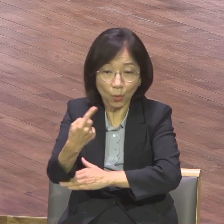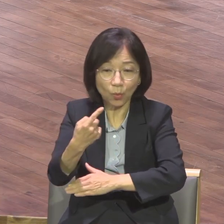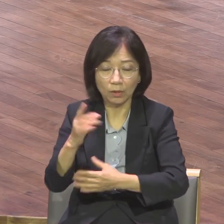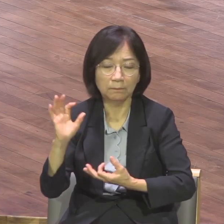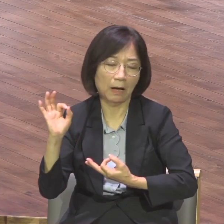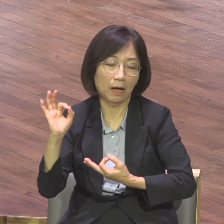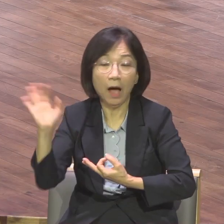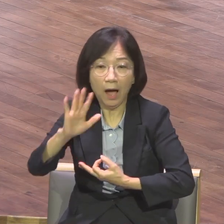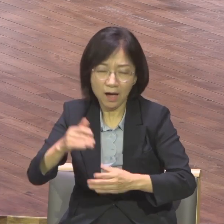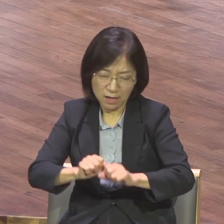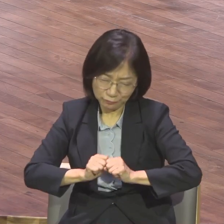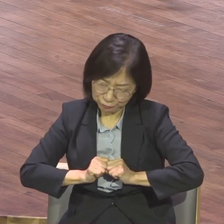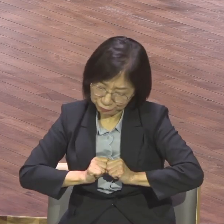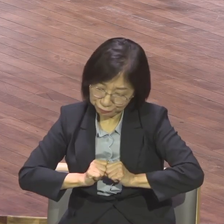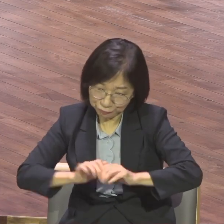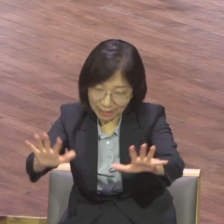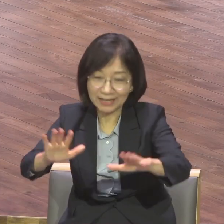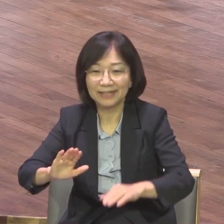계속 전진입니다.